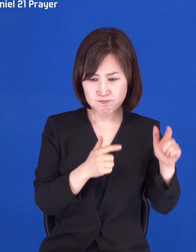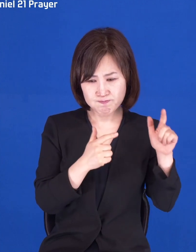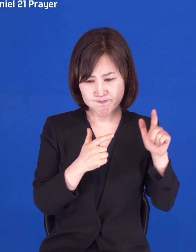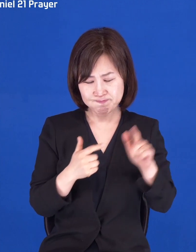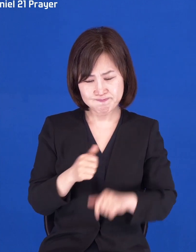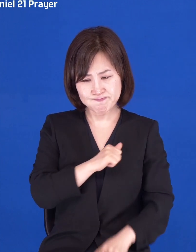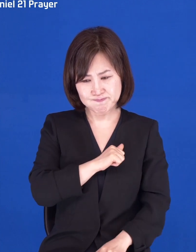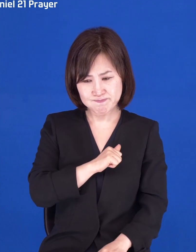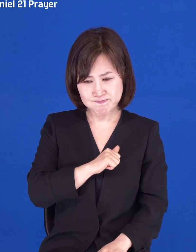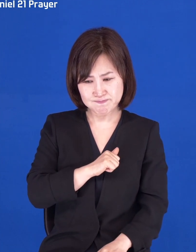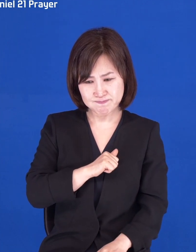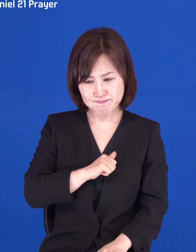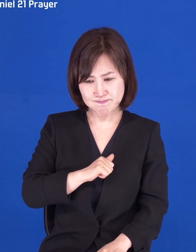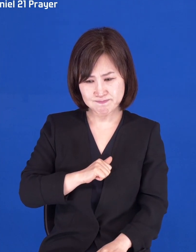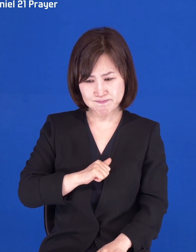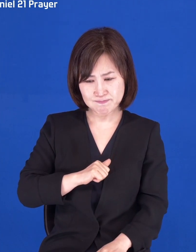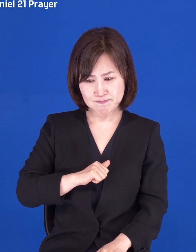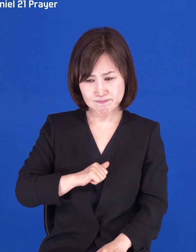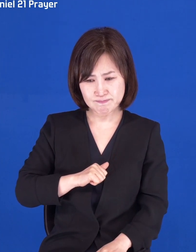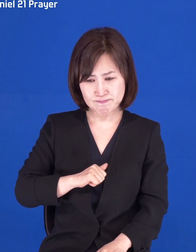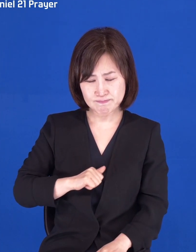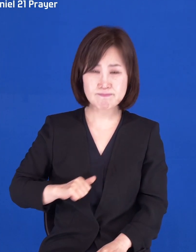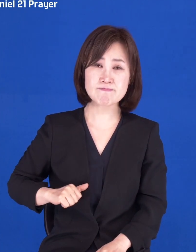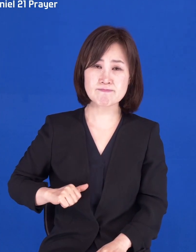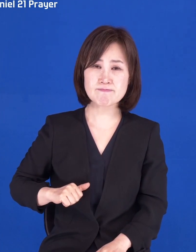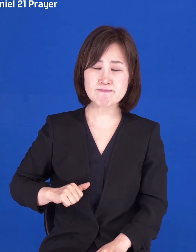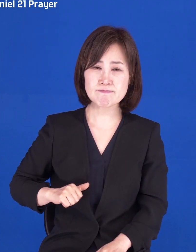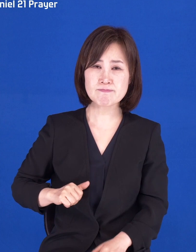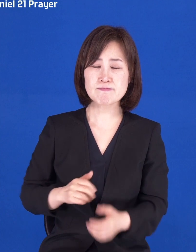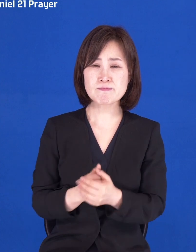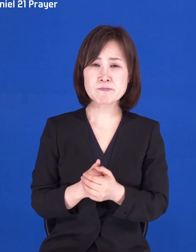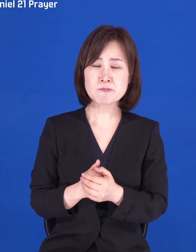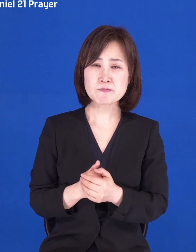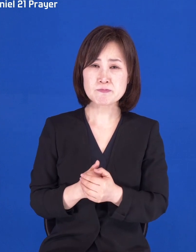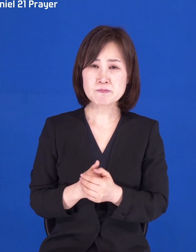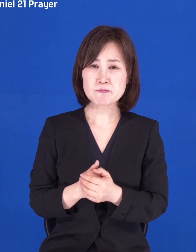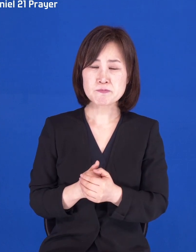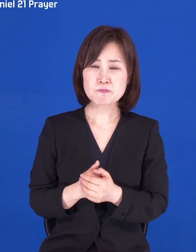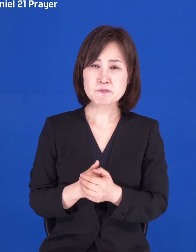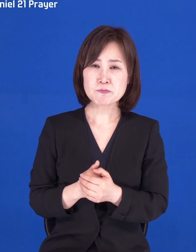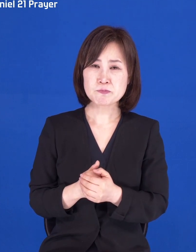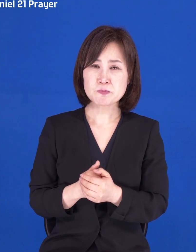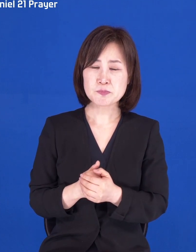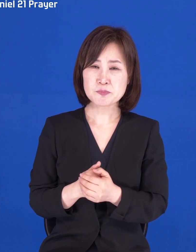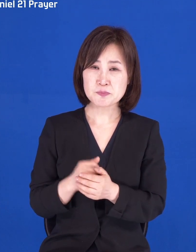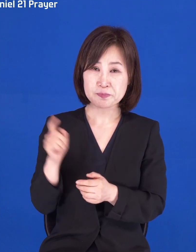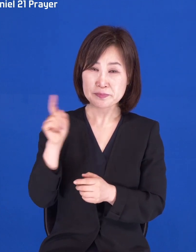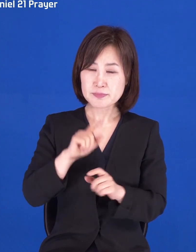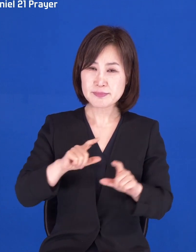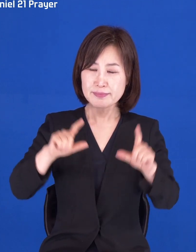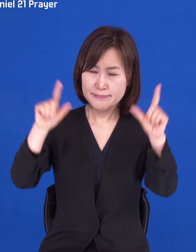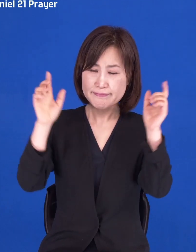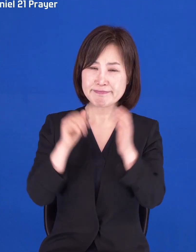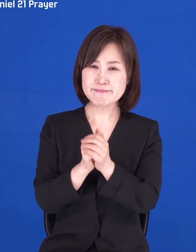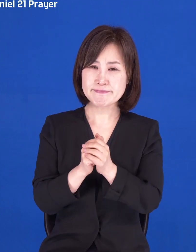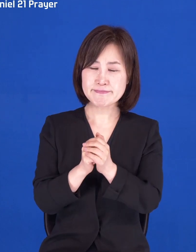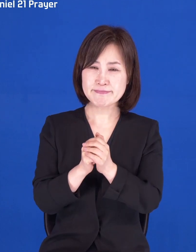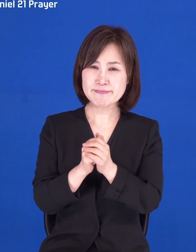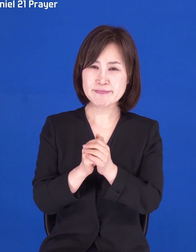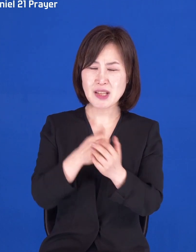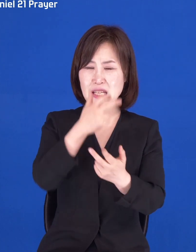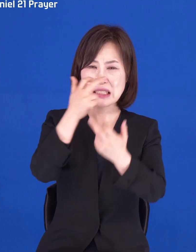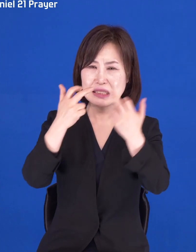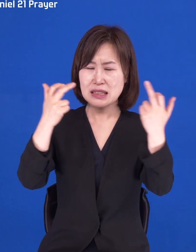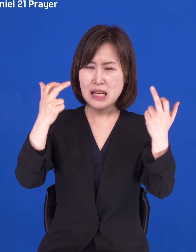버텼습니다. 그렇게 하루하루 지내다가 결국 세면이 산으로 막힌 산골로